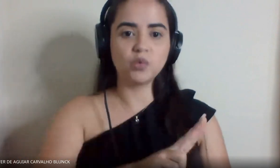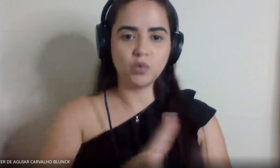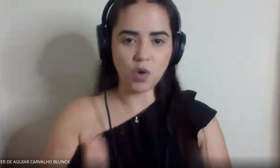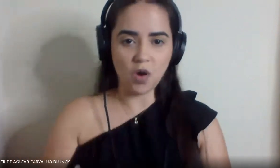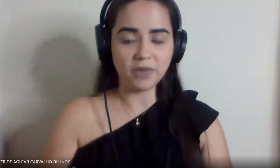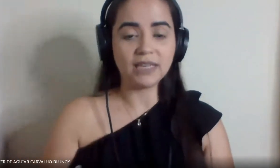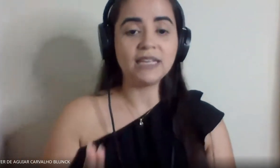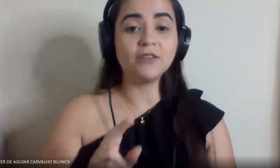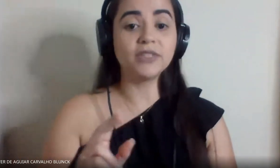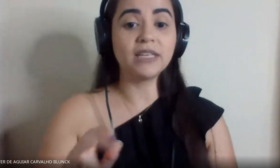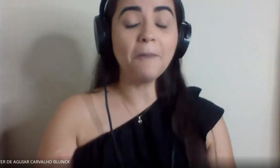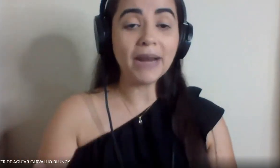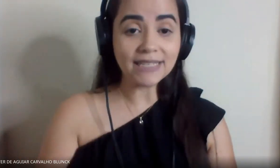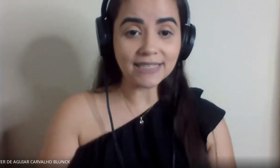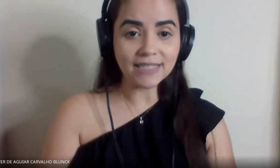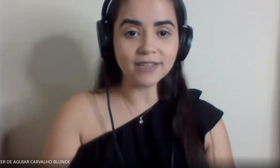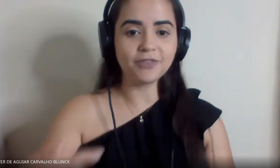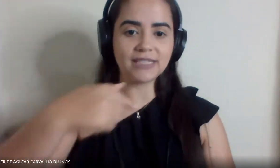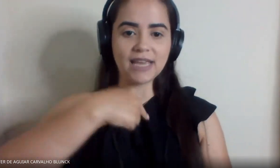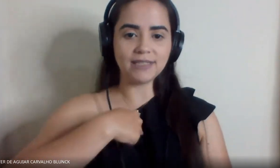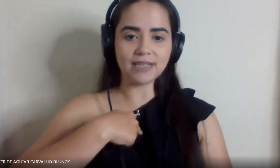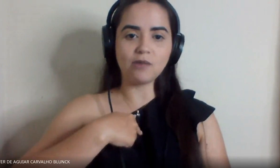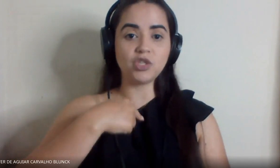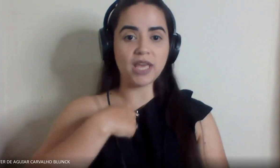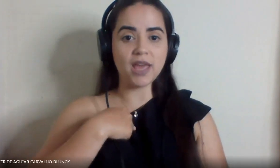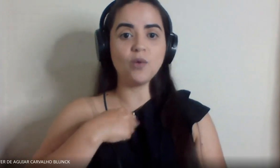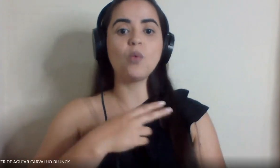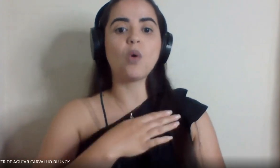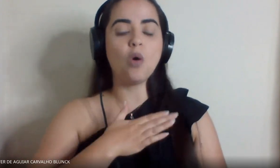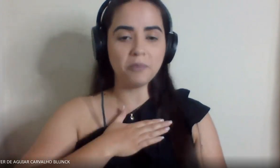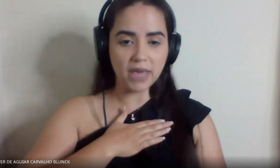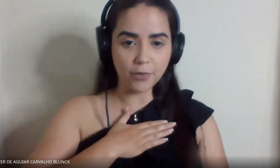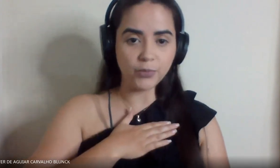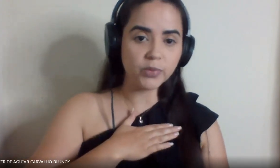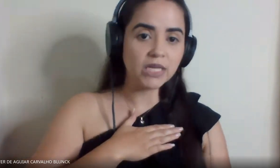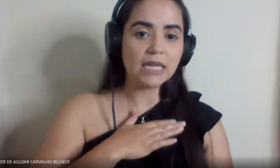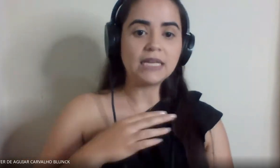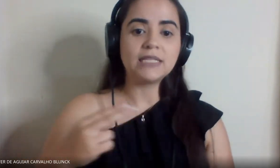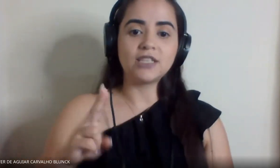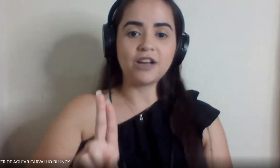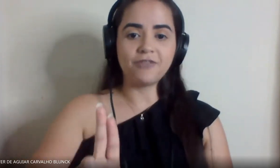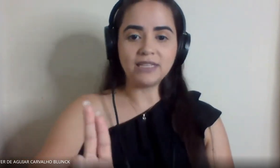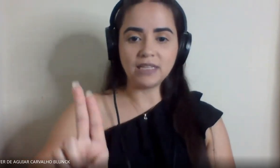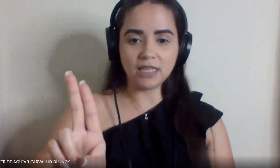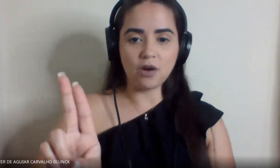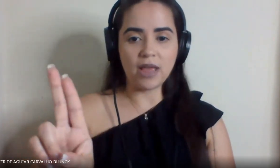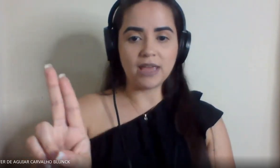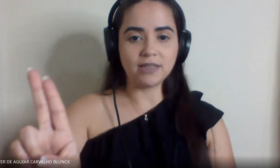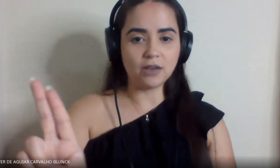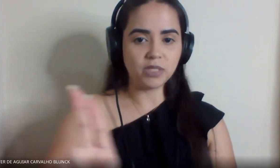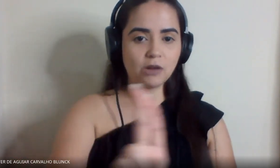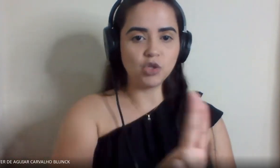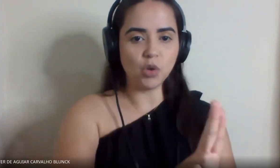meu nome. Então, você não precisa fazer esse sinal de eu ou meu. Você já faz aqui,